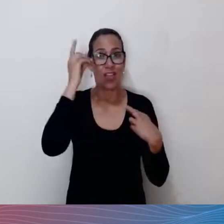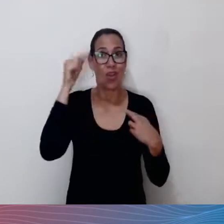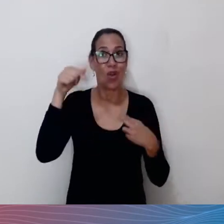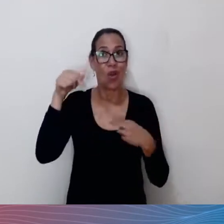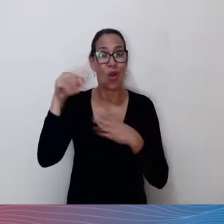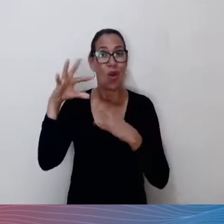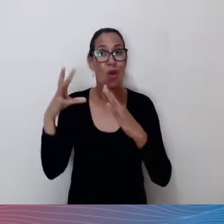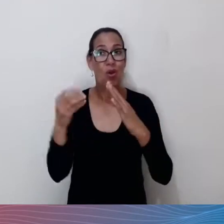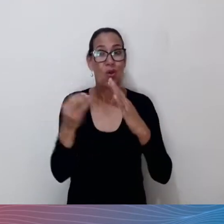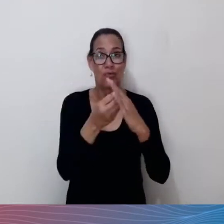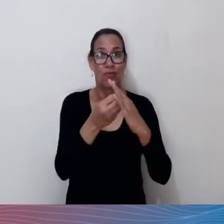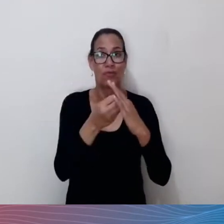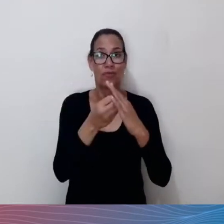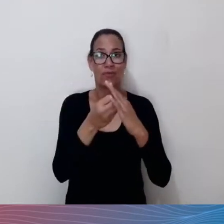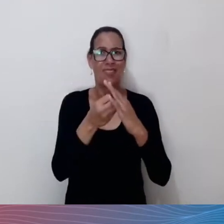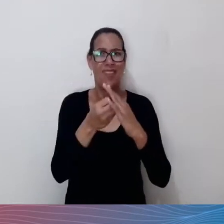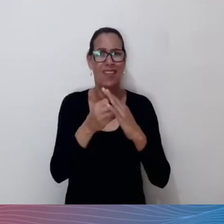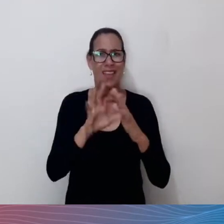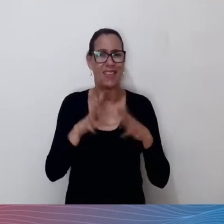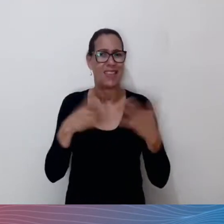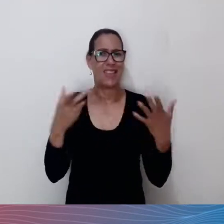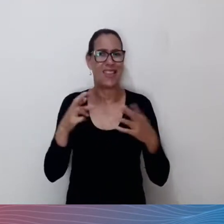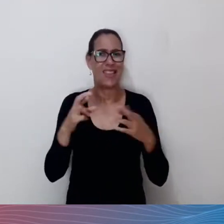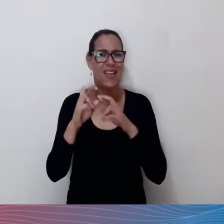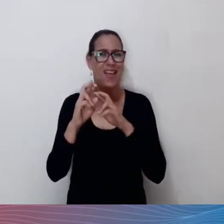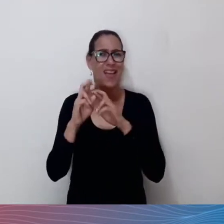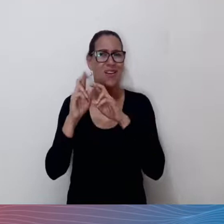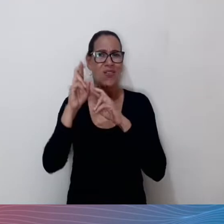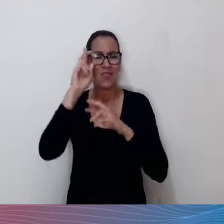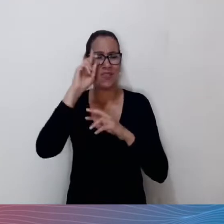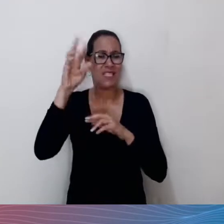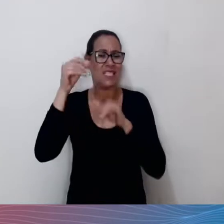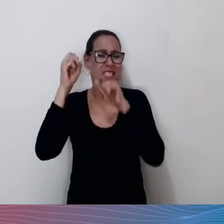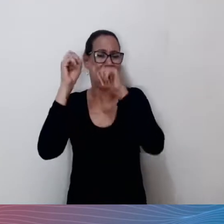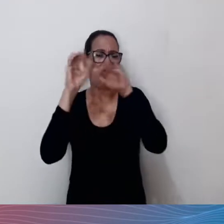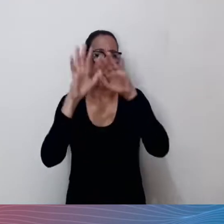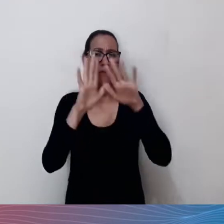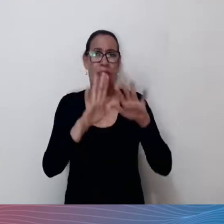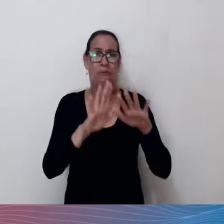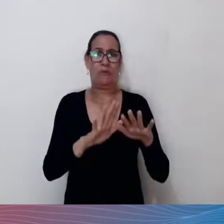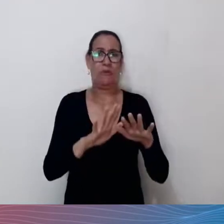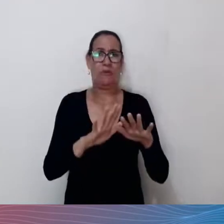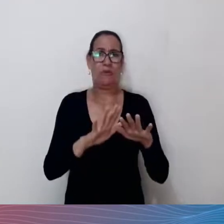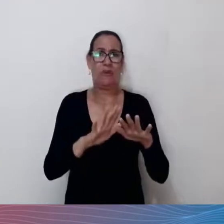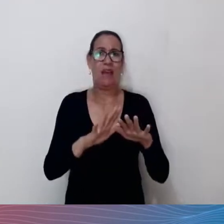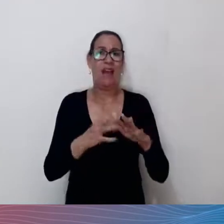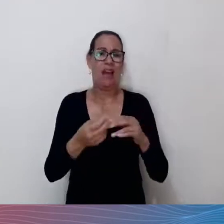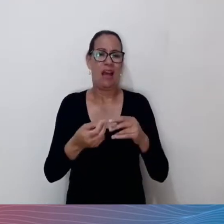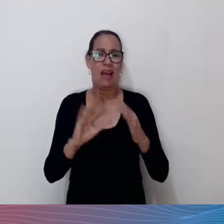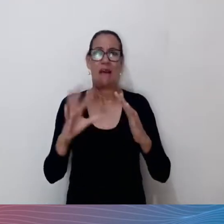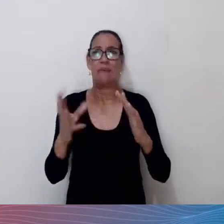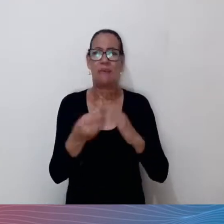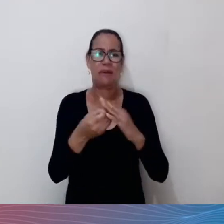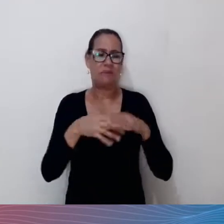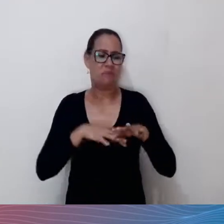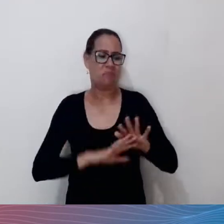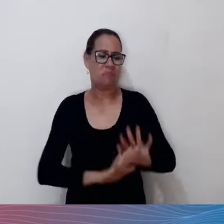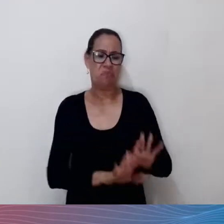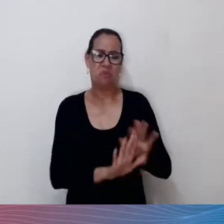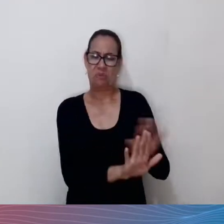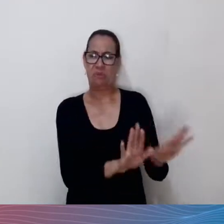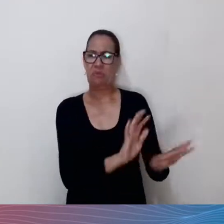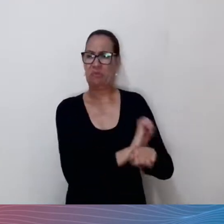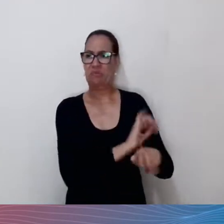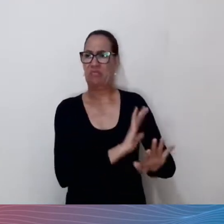assenhorear a igreja, não é para colocar a igreja no seu bolso, como se ele fosse o quê? Dono